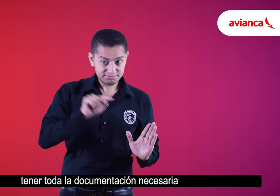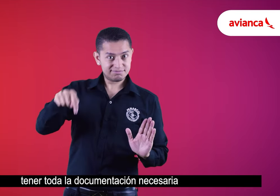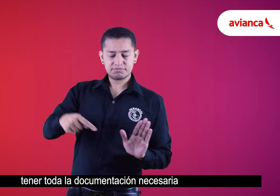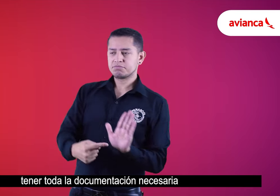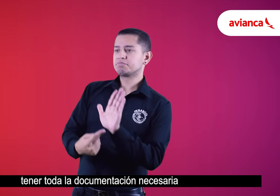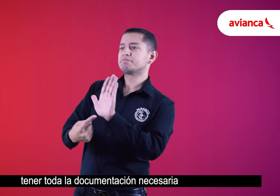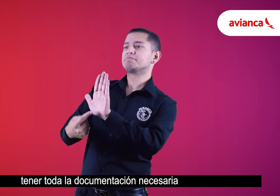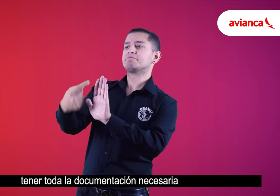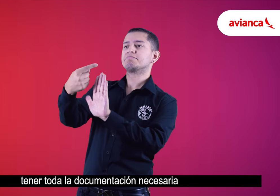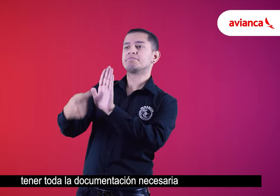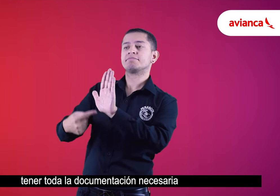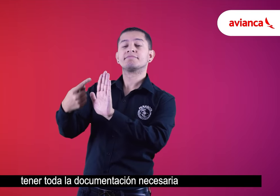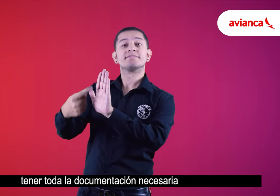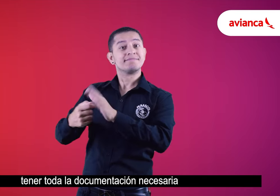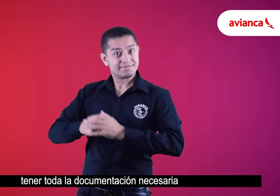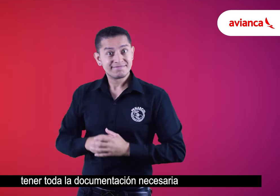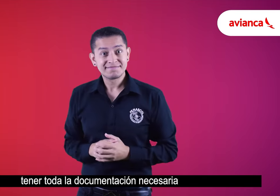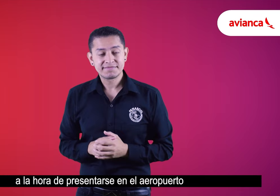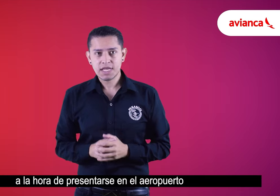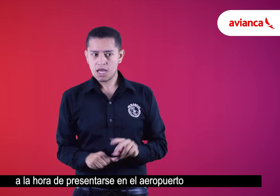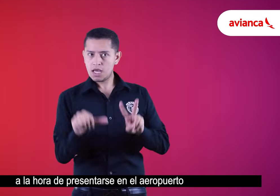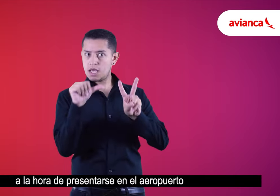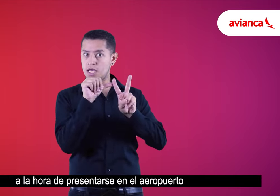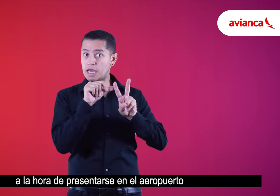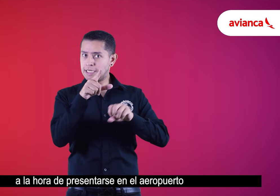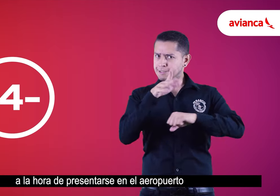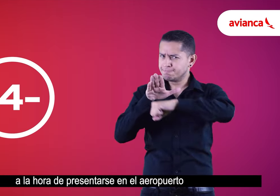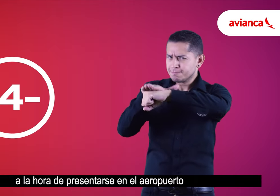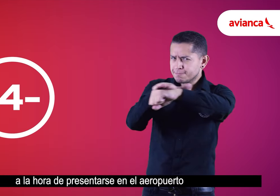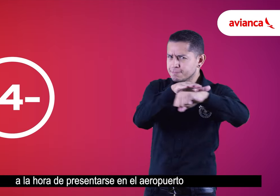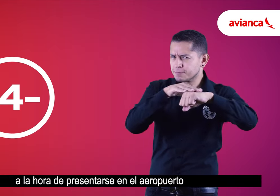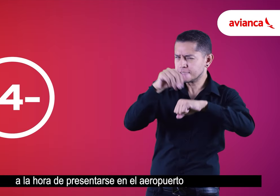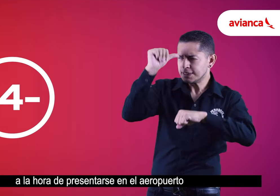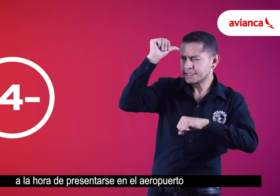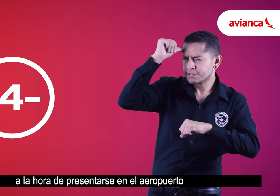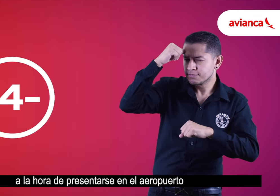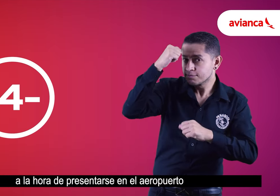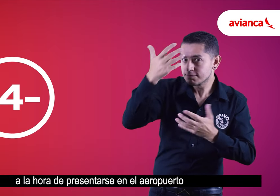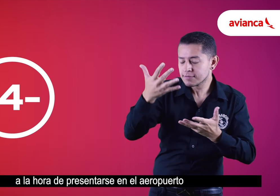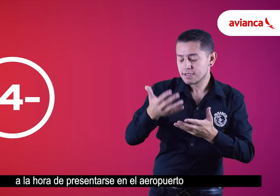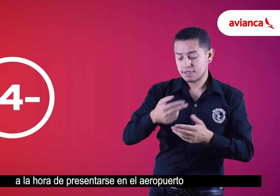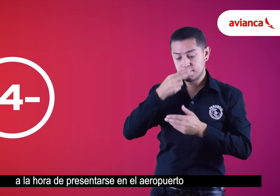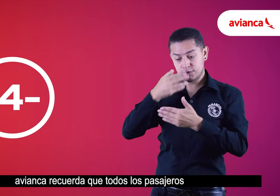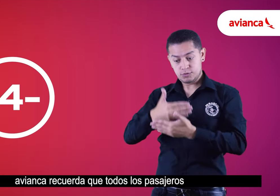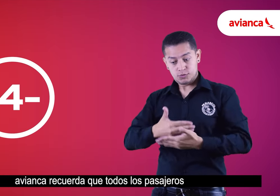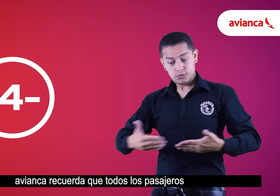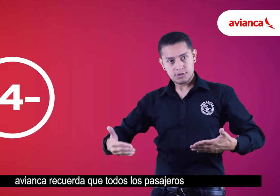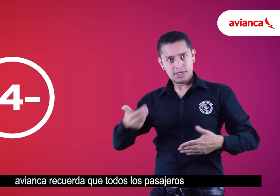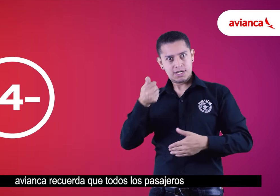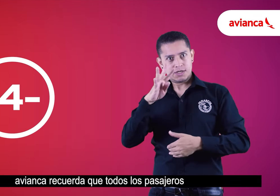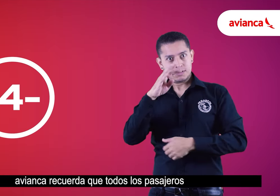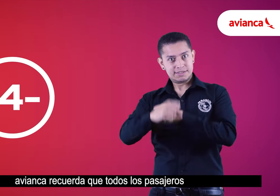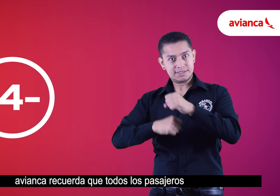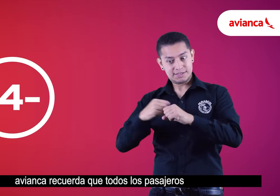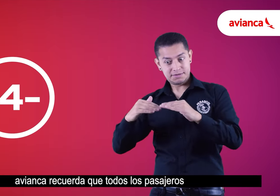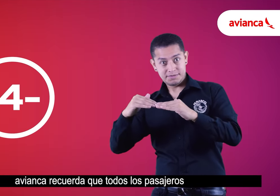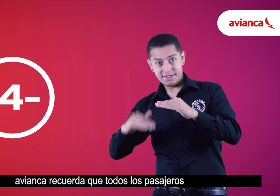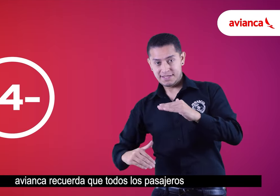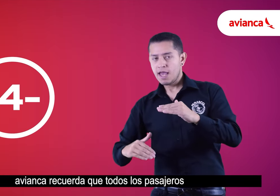la documentación necesaria a la hora de presentarse en el aeropuerto. Avianca recuerda que todos